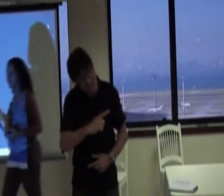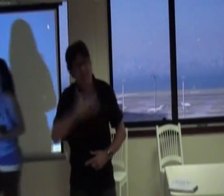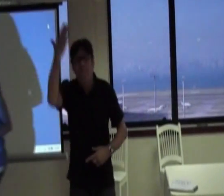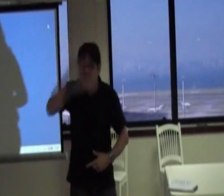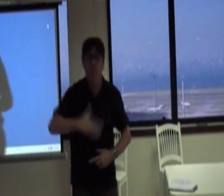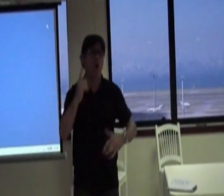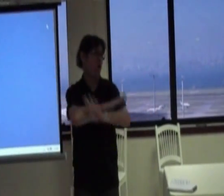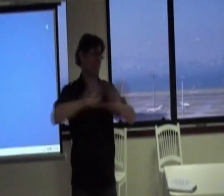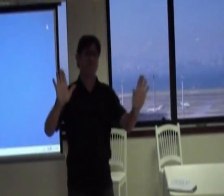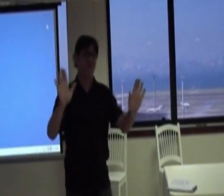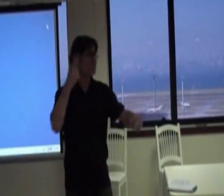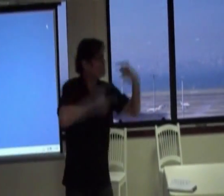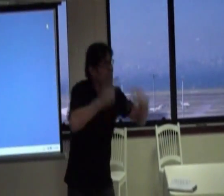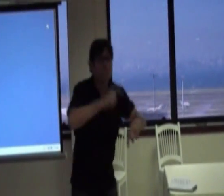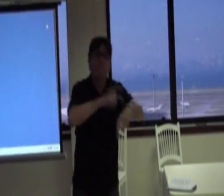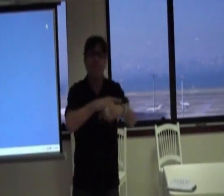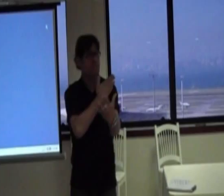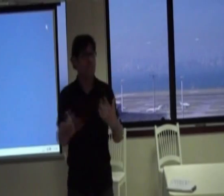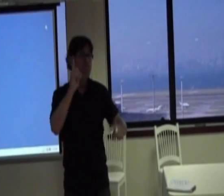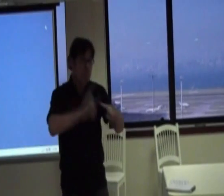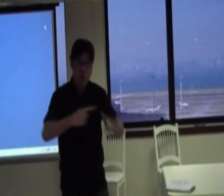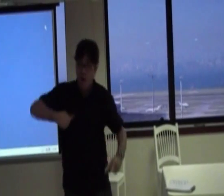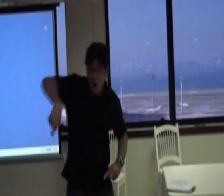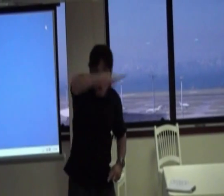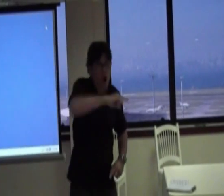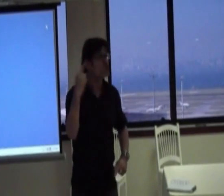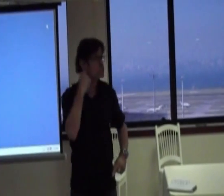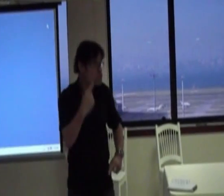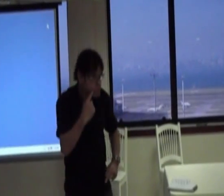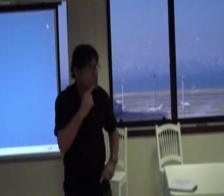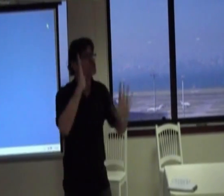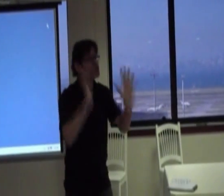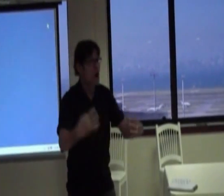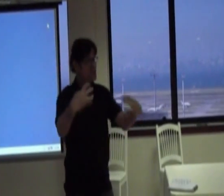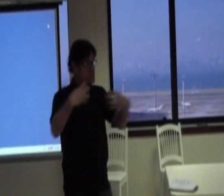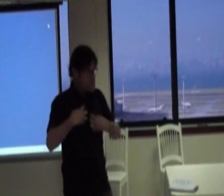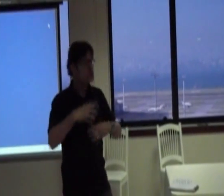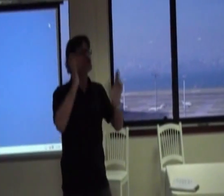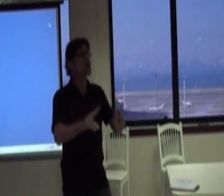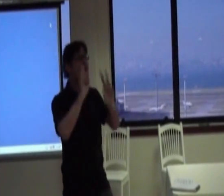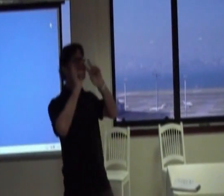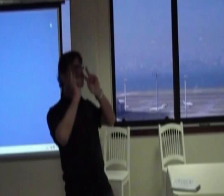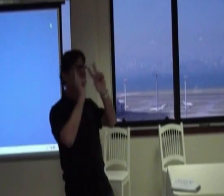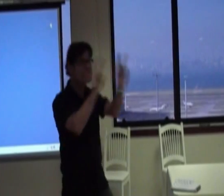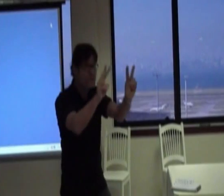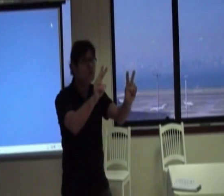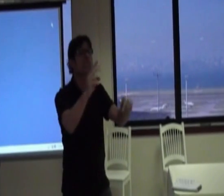que tenha um trabalho, sim, de oralização, mas também na sua própria língua, na língua de sinais. Os surdos, sim, eles se sentem